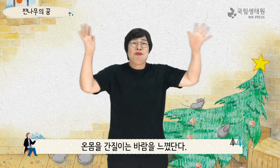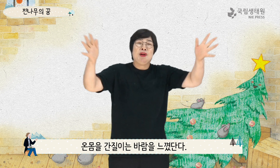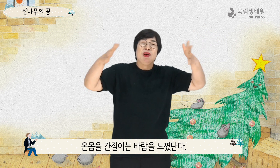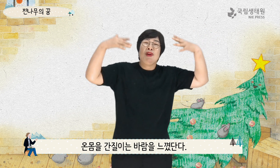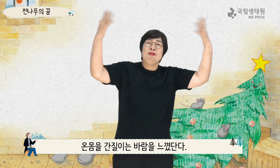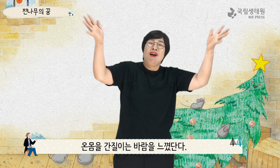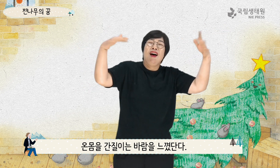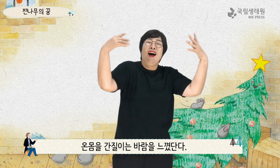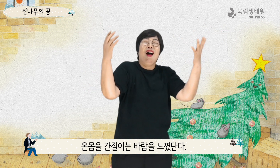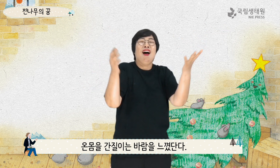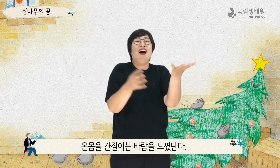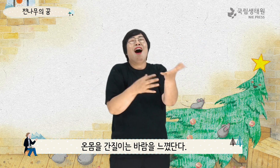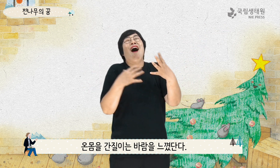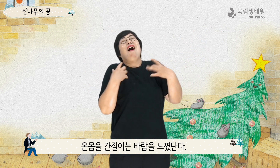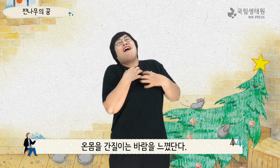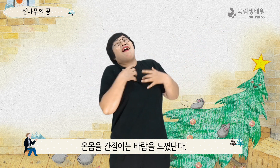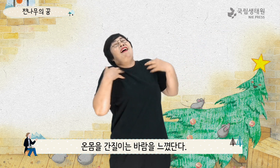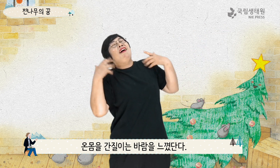온몸을 간지리는 바람을 느꼈단다.